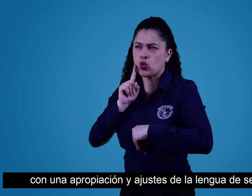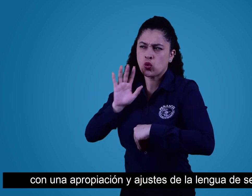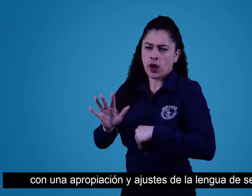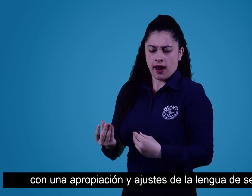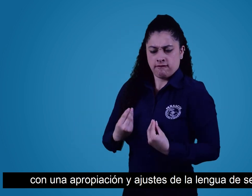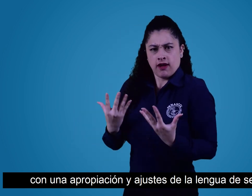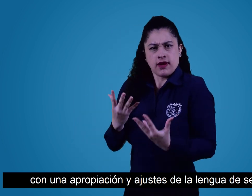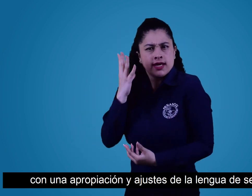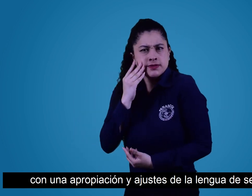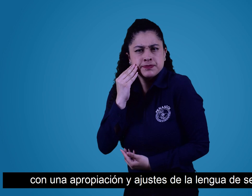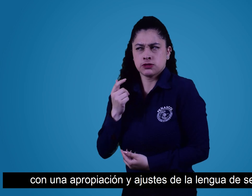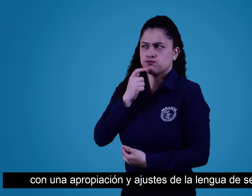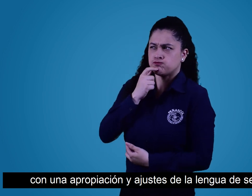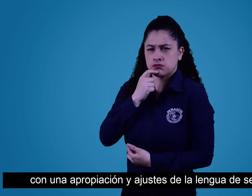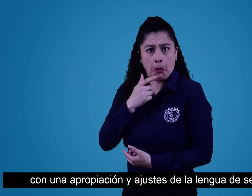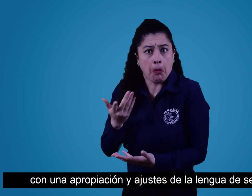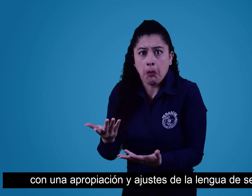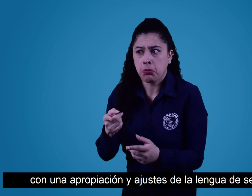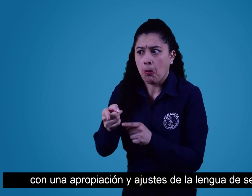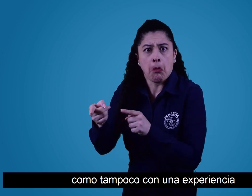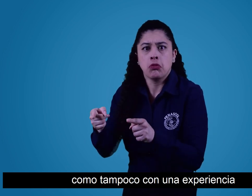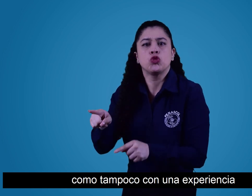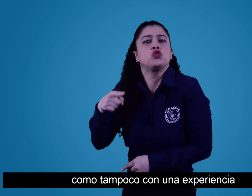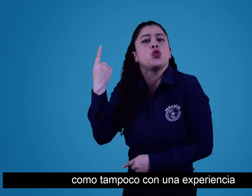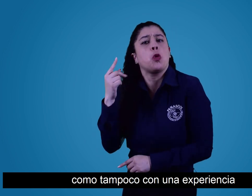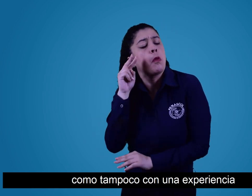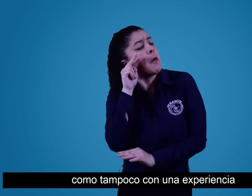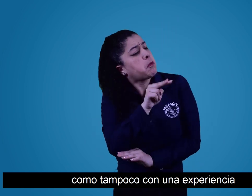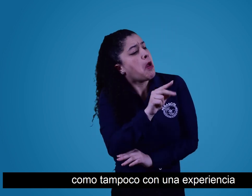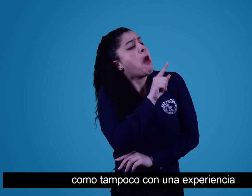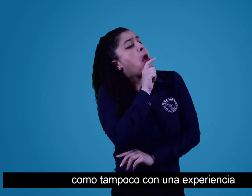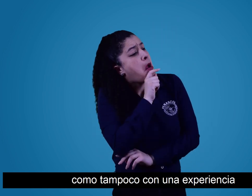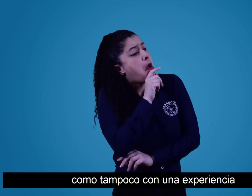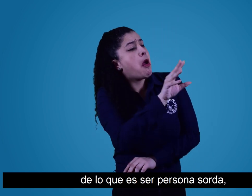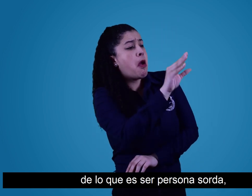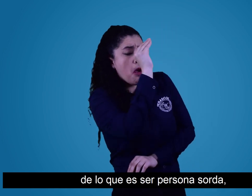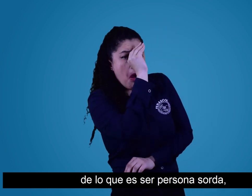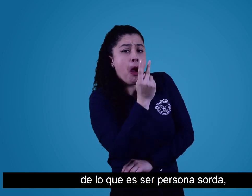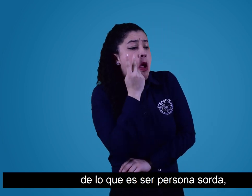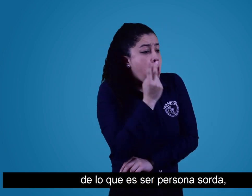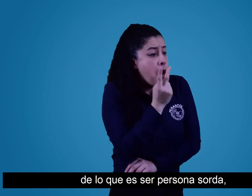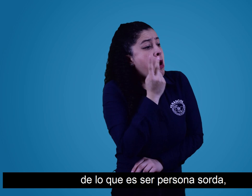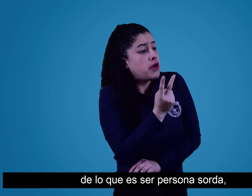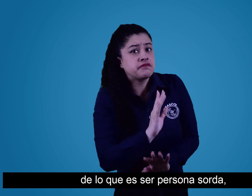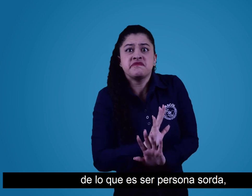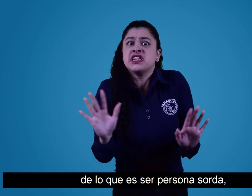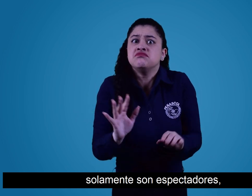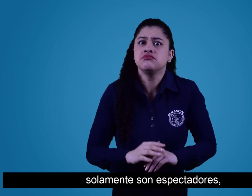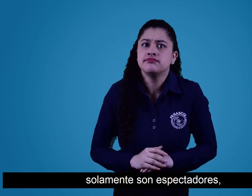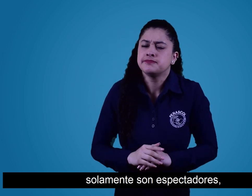apropiación y ajustes de la lengua de señas, como tampoco con una experiencia de lo que es ser persona sorda. Solamente